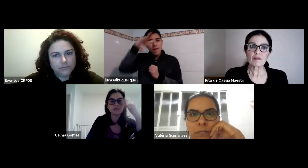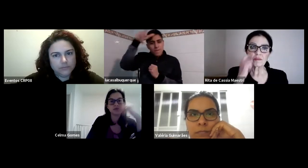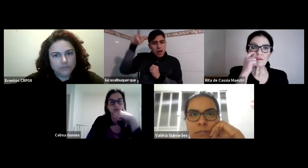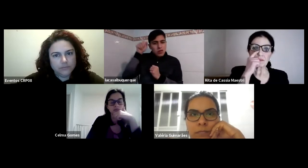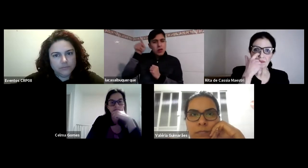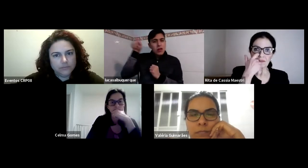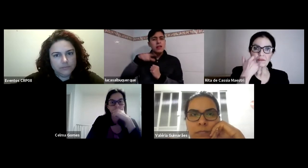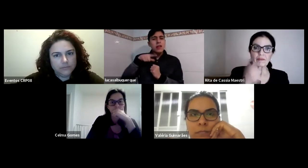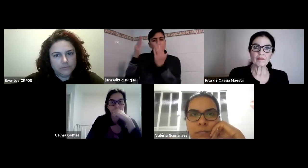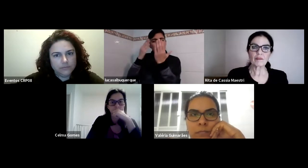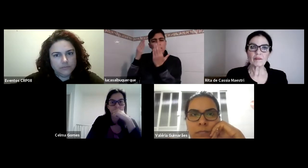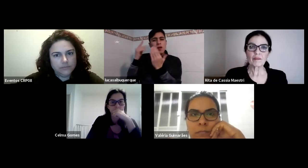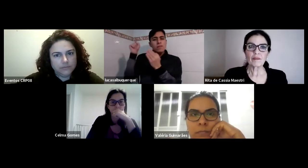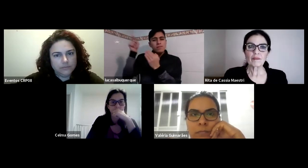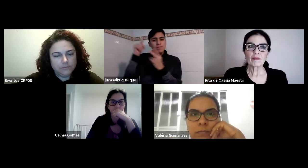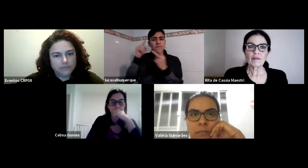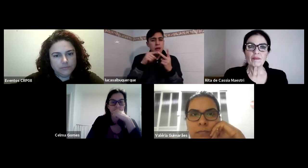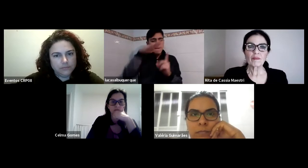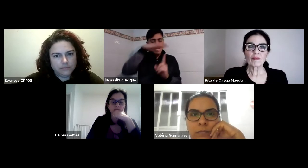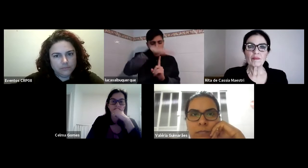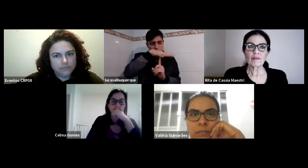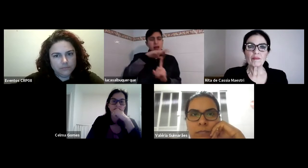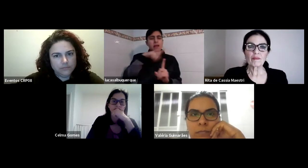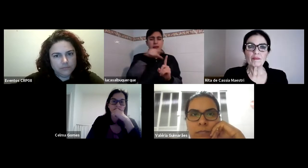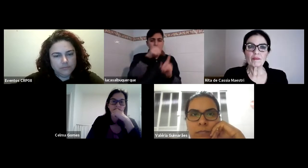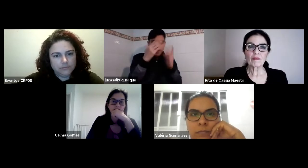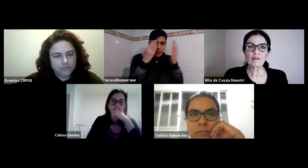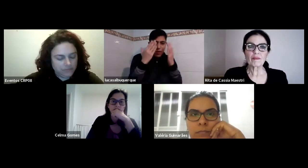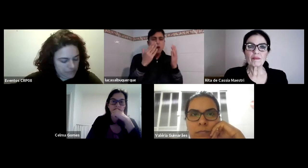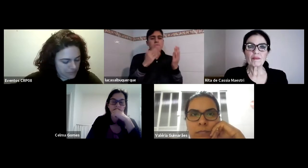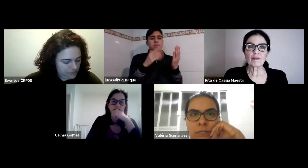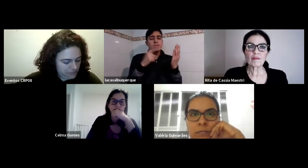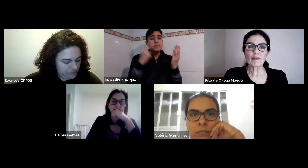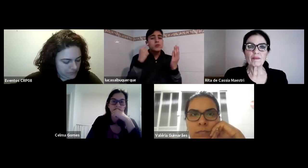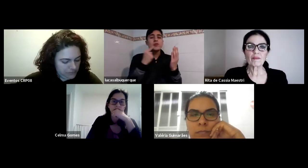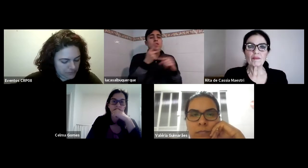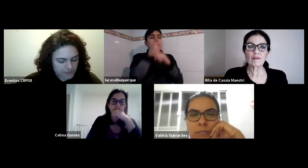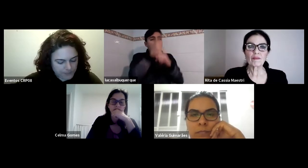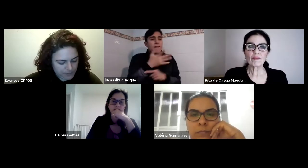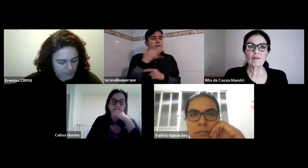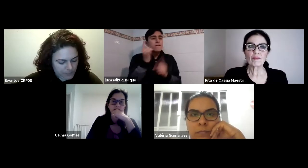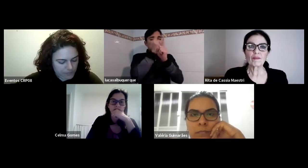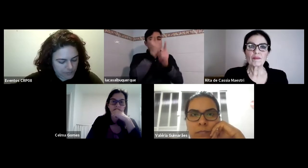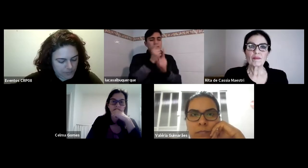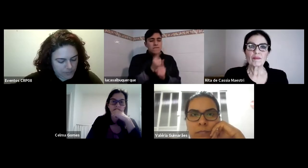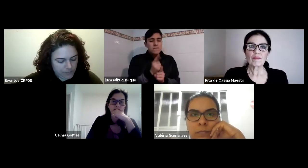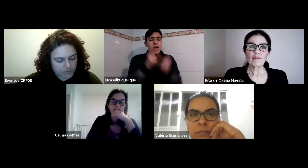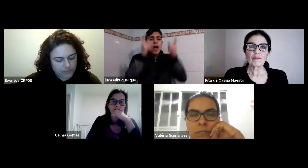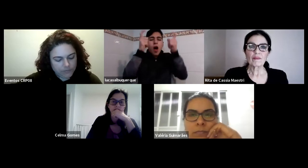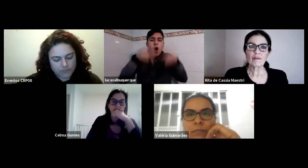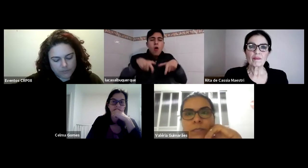psicóloga tal, no Paraná você encontra psicóloga tal, para o surdo ter, né? Saber onde que possa